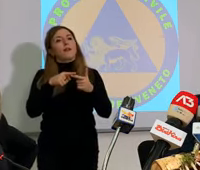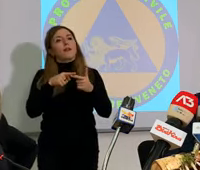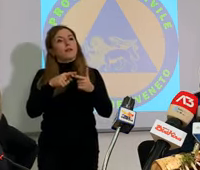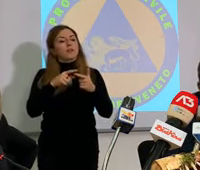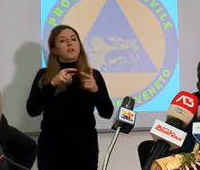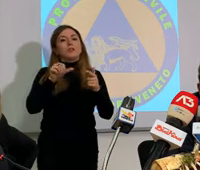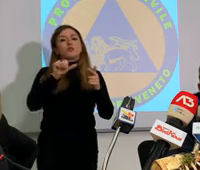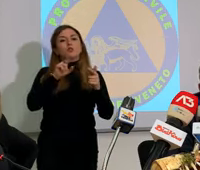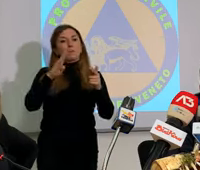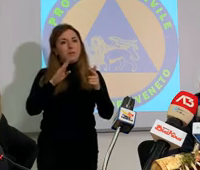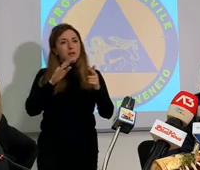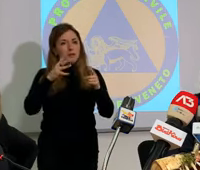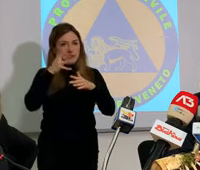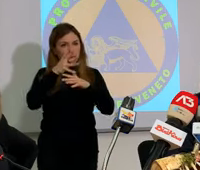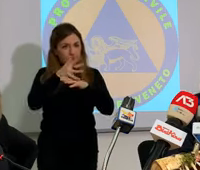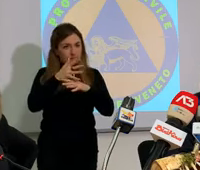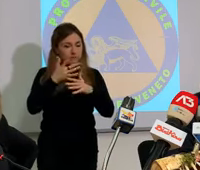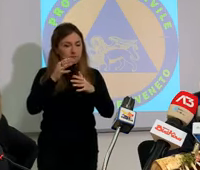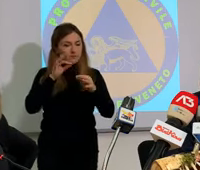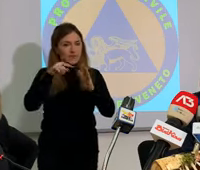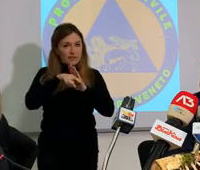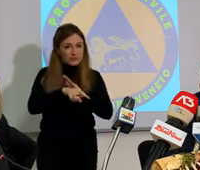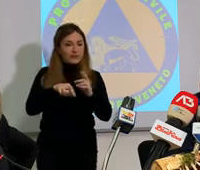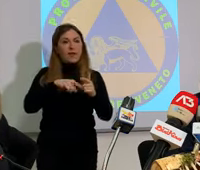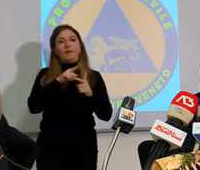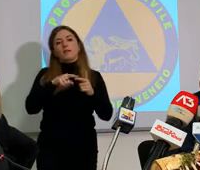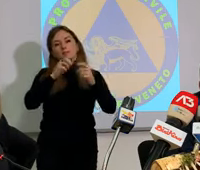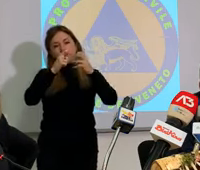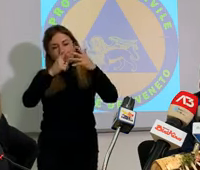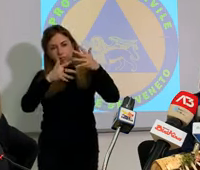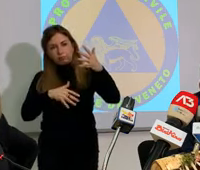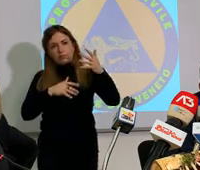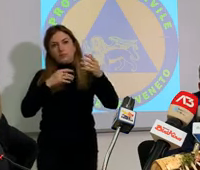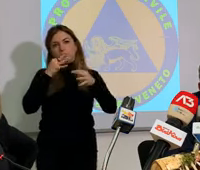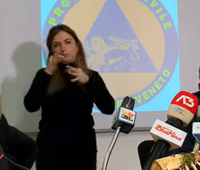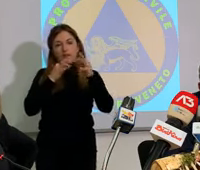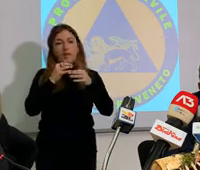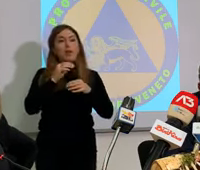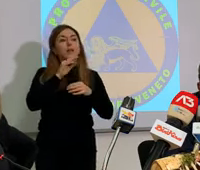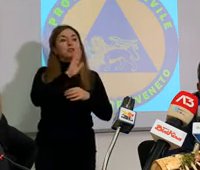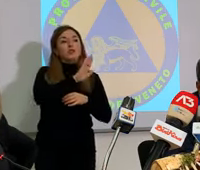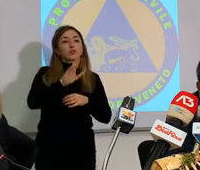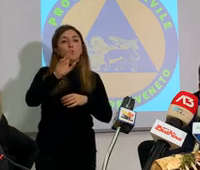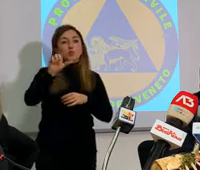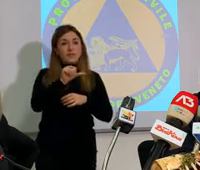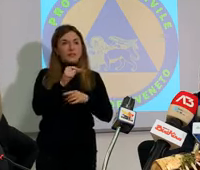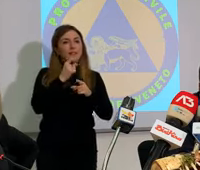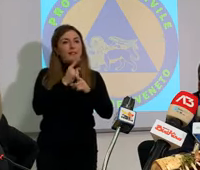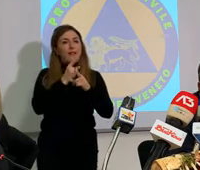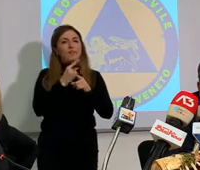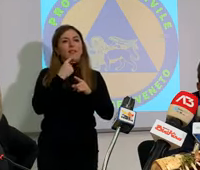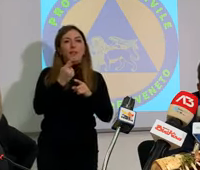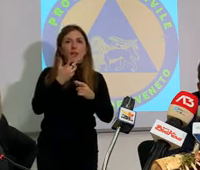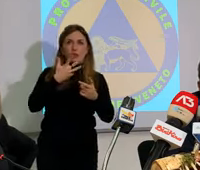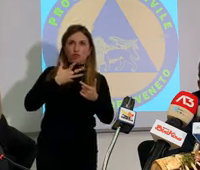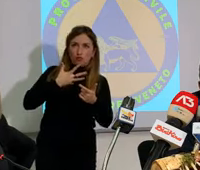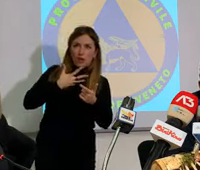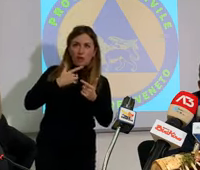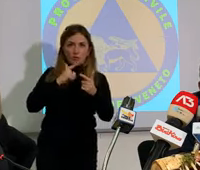intensiva 1500 metri tutta questa cosa qui ciascuno ha voluto dichiarare cielo oppure